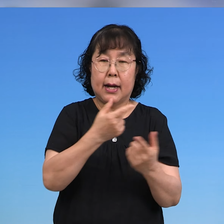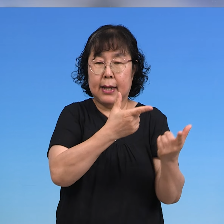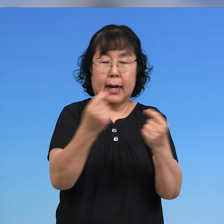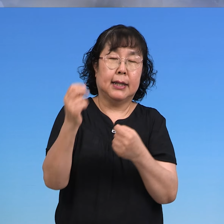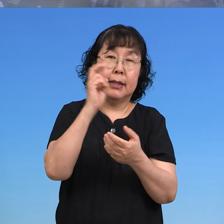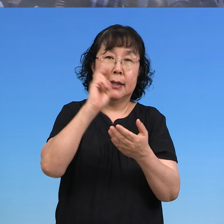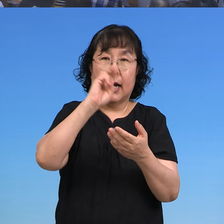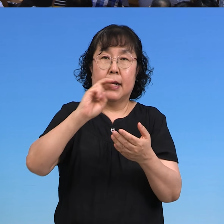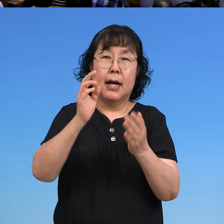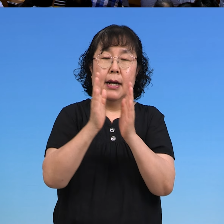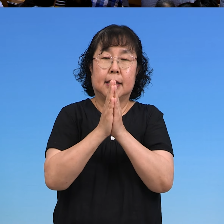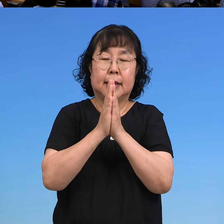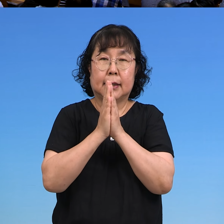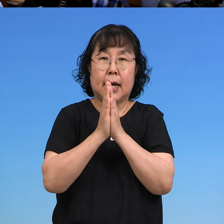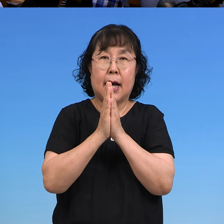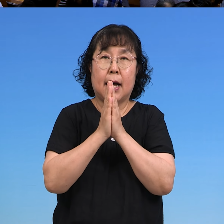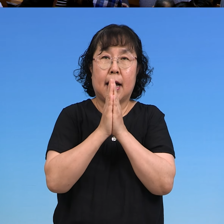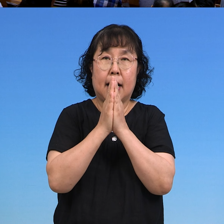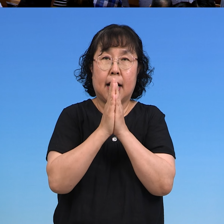집중하면서요.